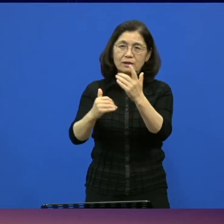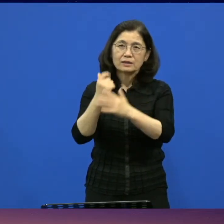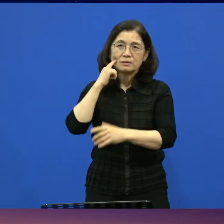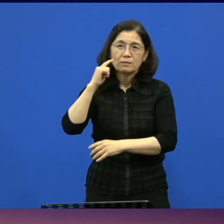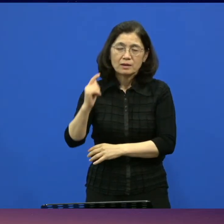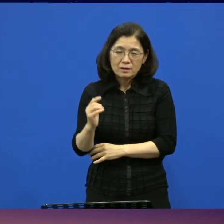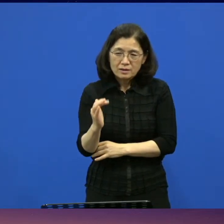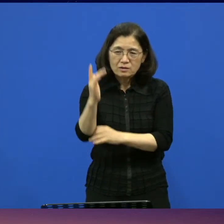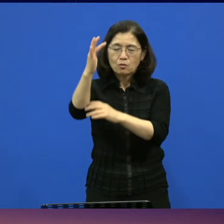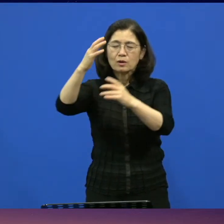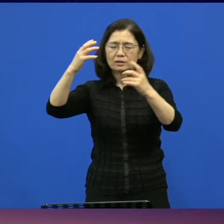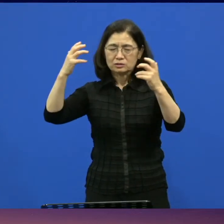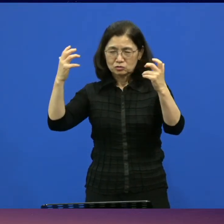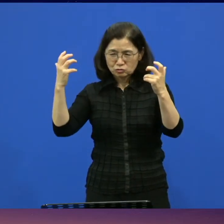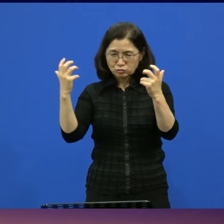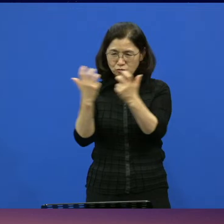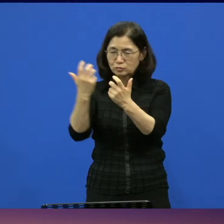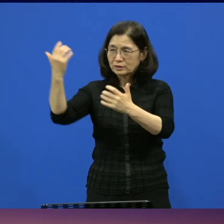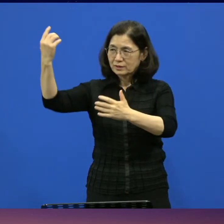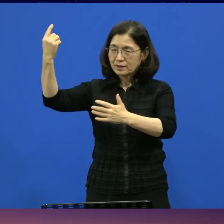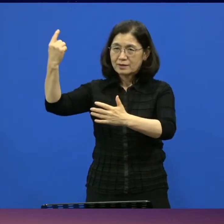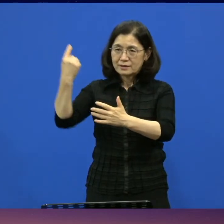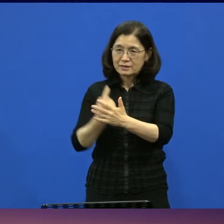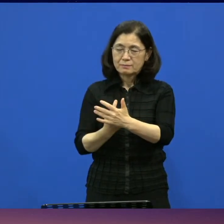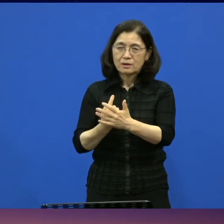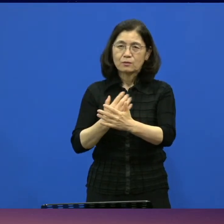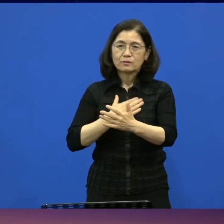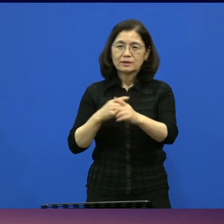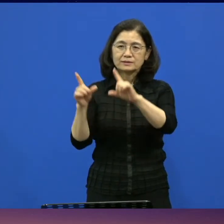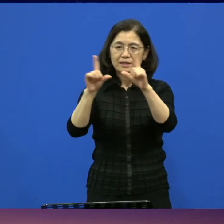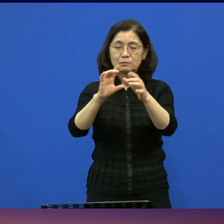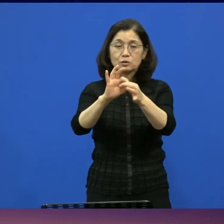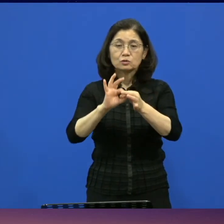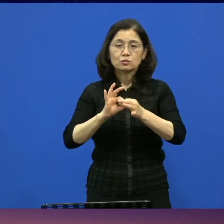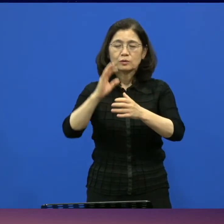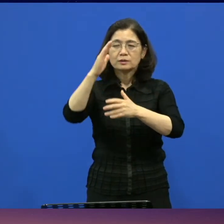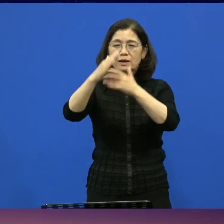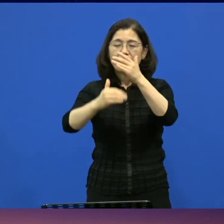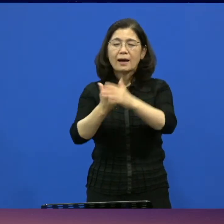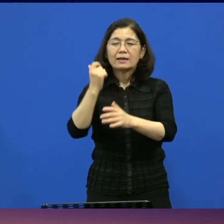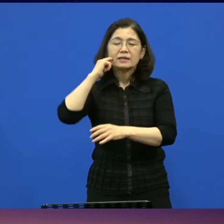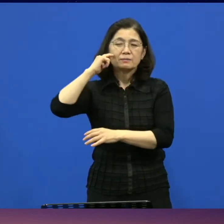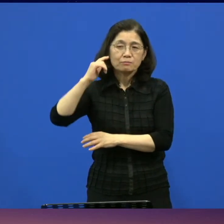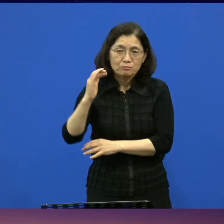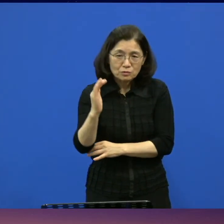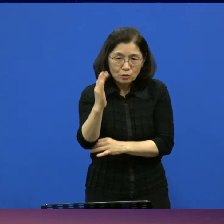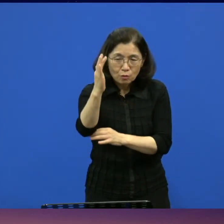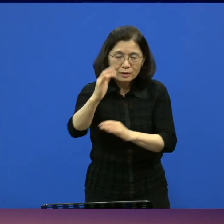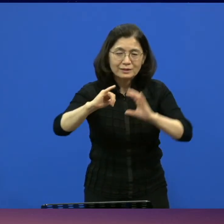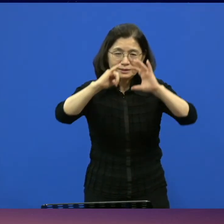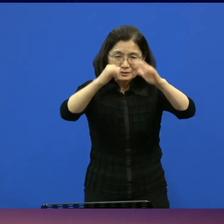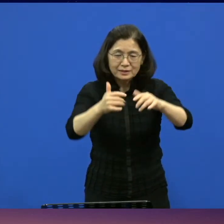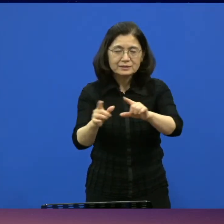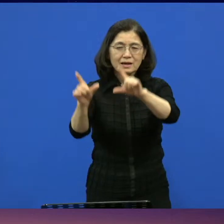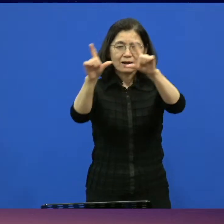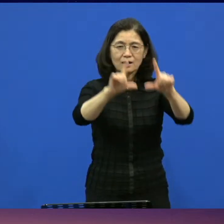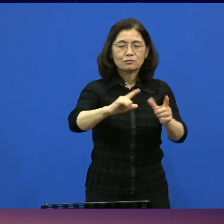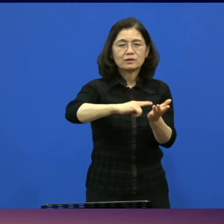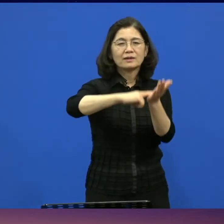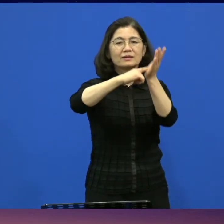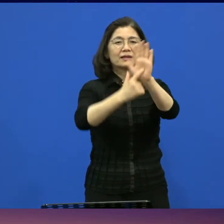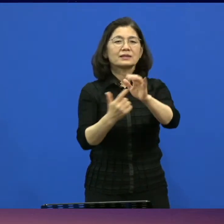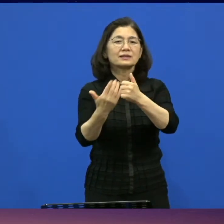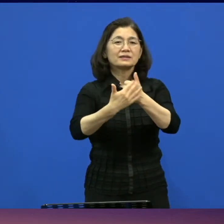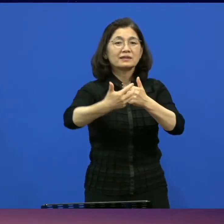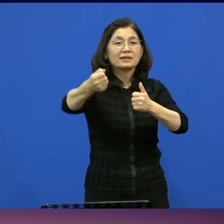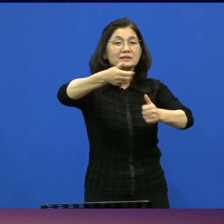심령에 충만히 임하고, 그리고 우리의 삶을 통하여 하나님의 영광을 세상 속에 반사하는 멋진 그리스도인으로 살아가는 은혜가 있게 되길